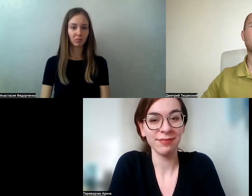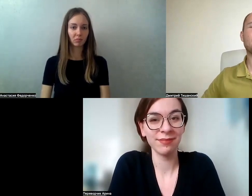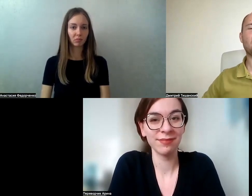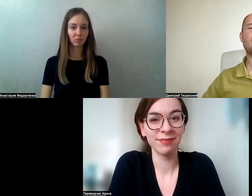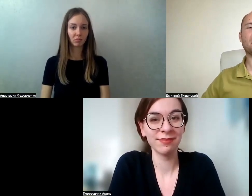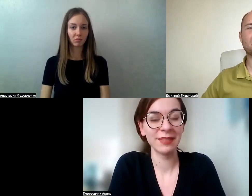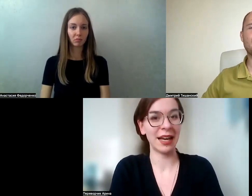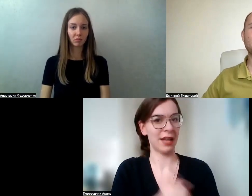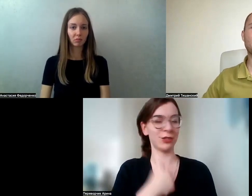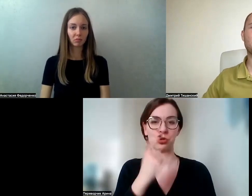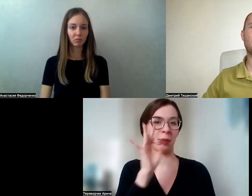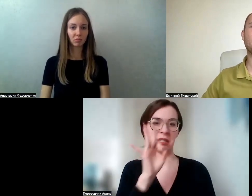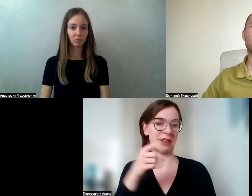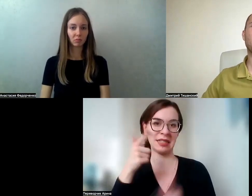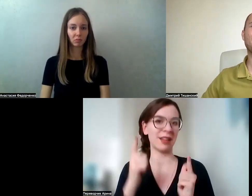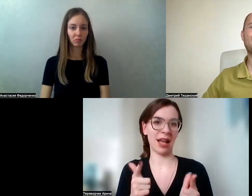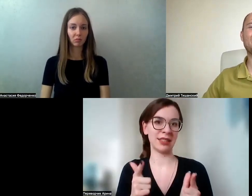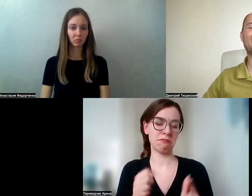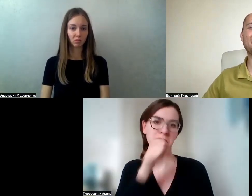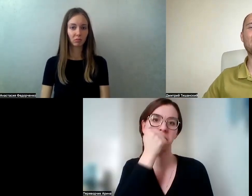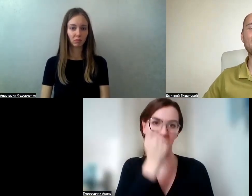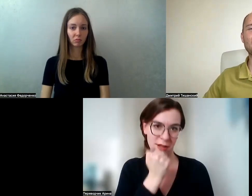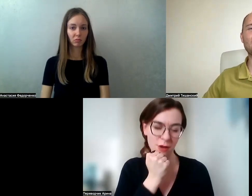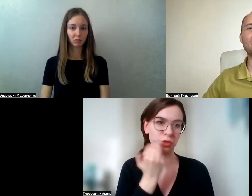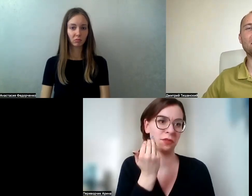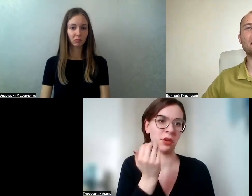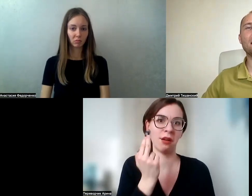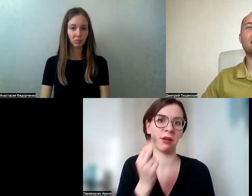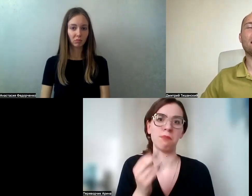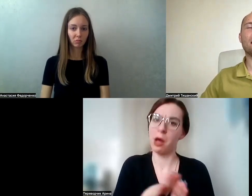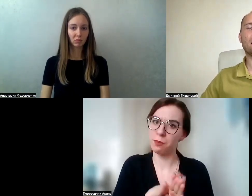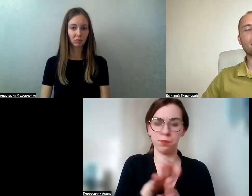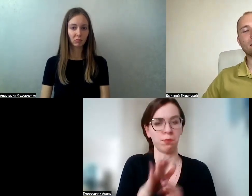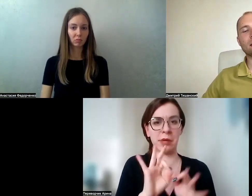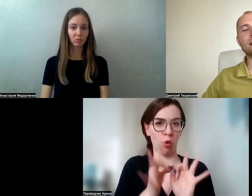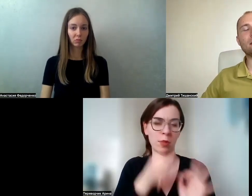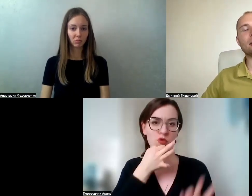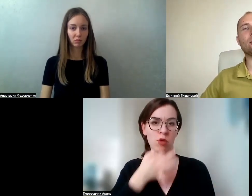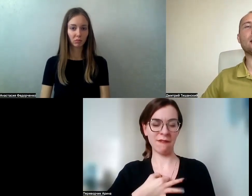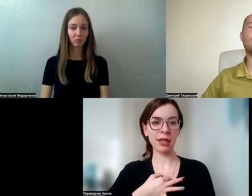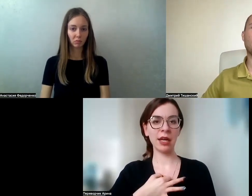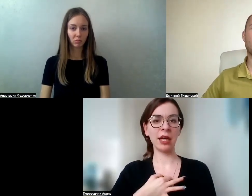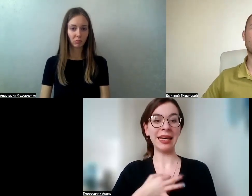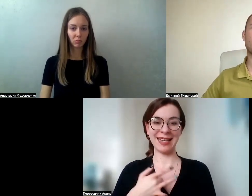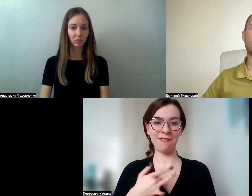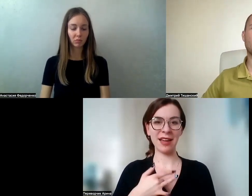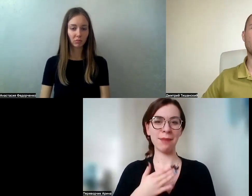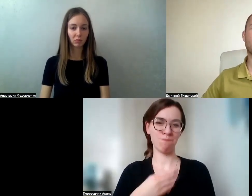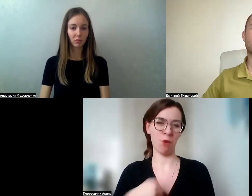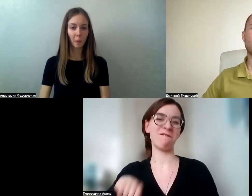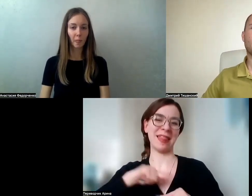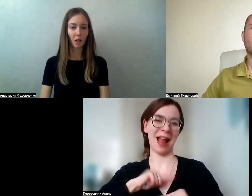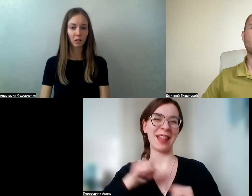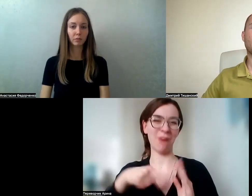жизнь. Я на 100% согласен. Благодарю за такой развернутый ответ. И, наверное, финальный вопрос к